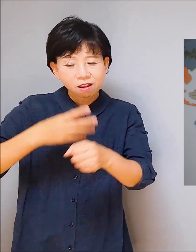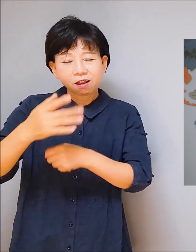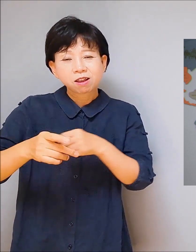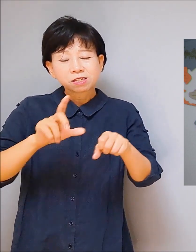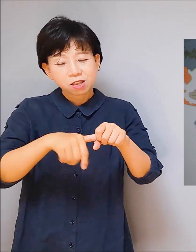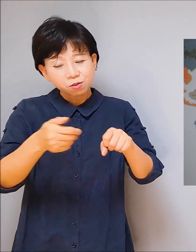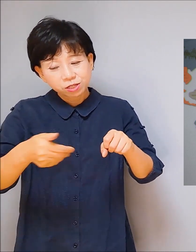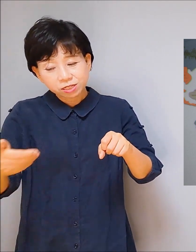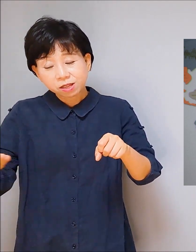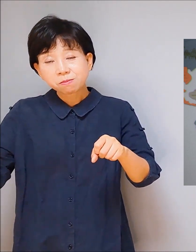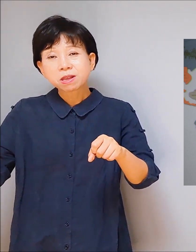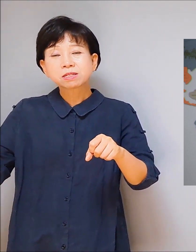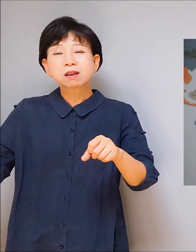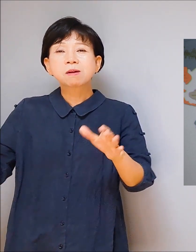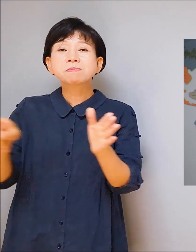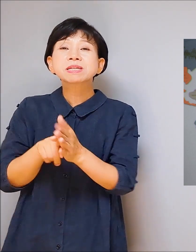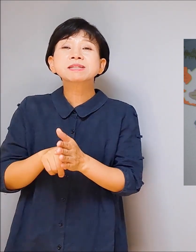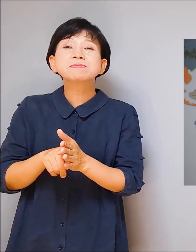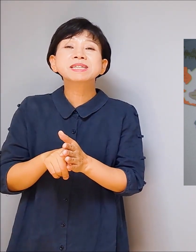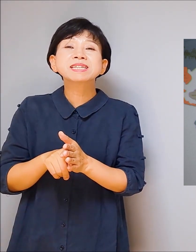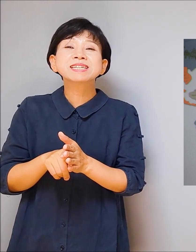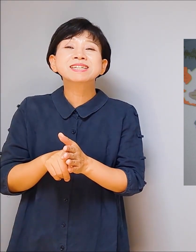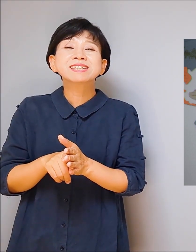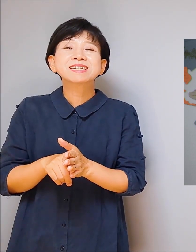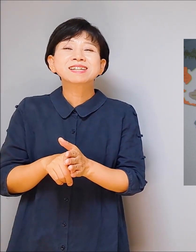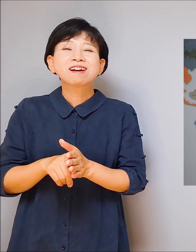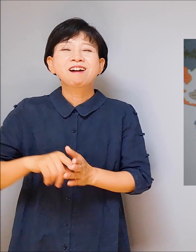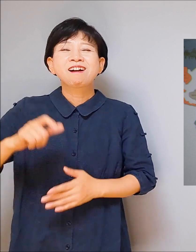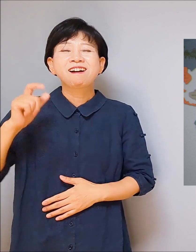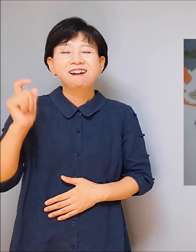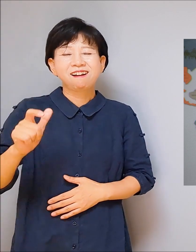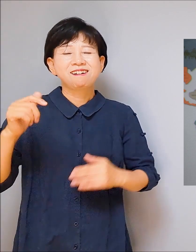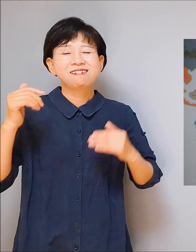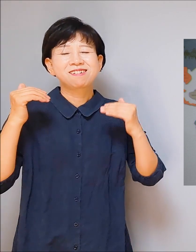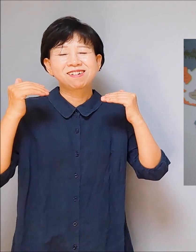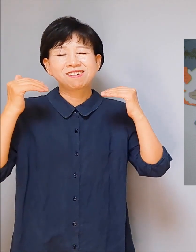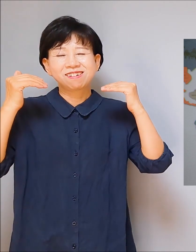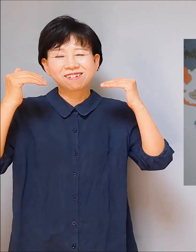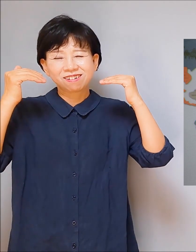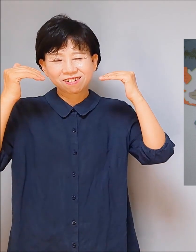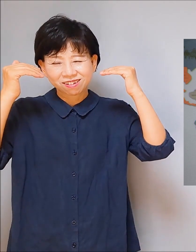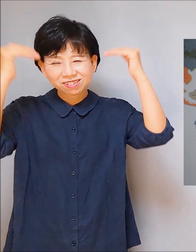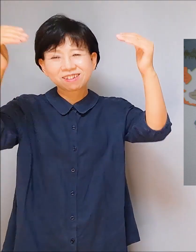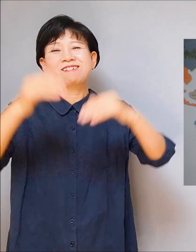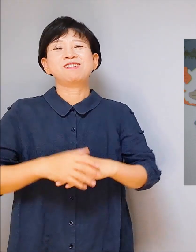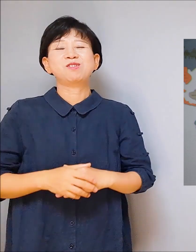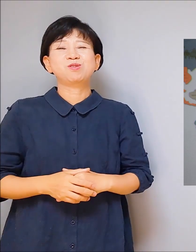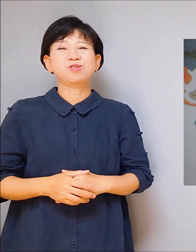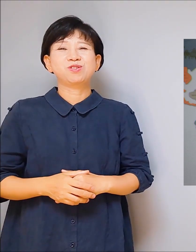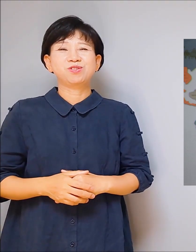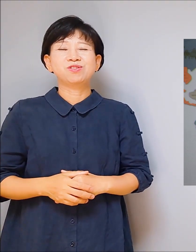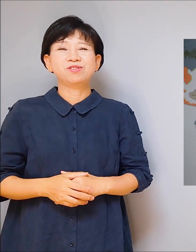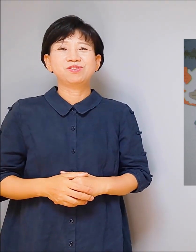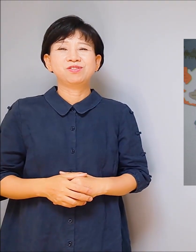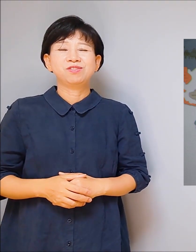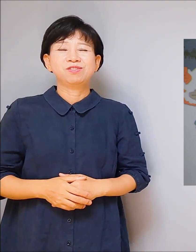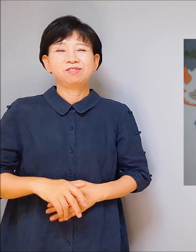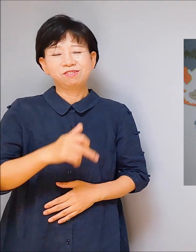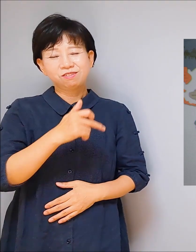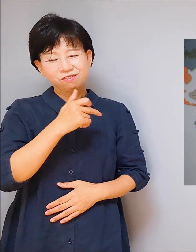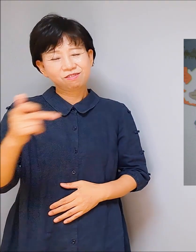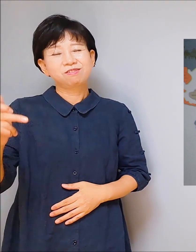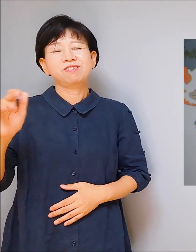세월 지나면서 이 믿음이 점점 더 강해지고 더 깊어지고 더 믿음이 자라고 커지는